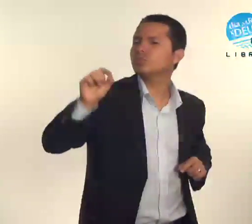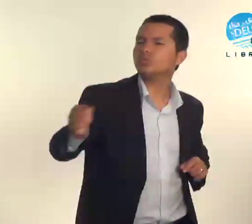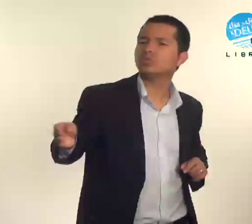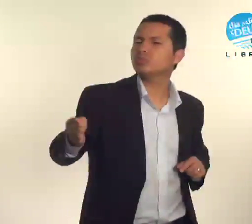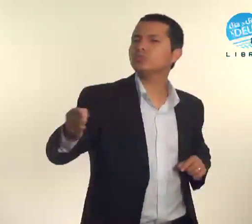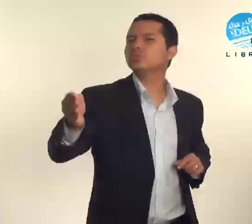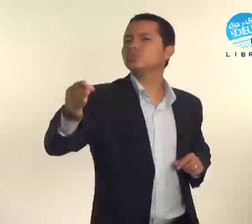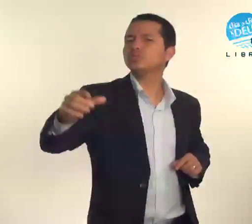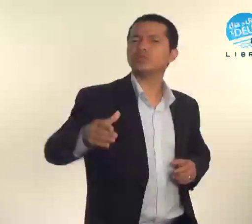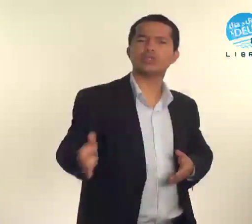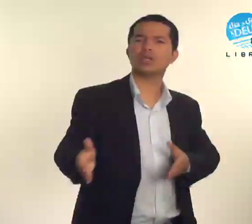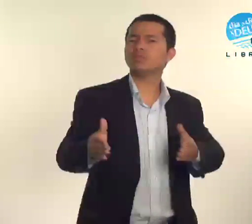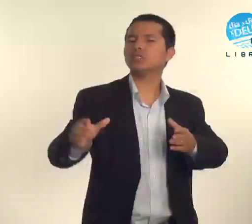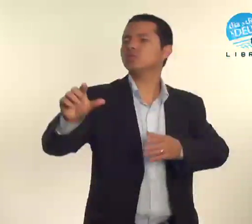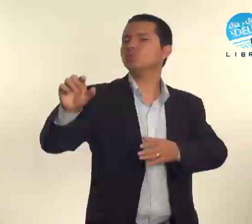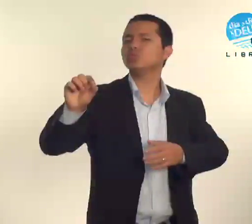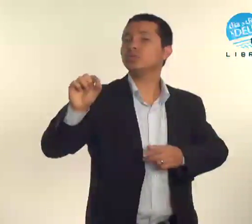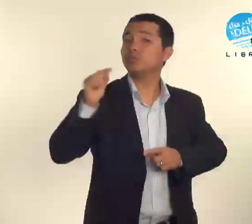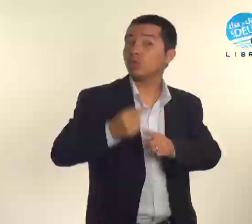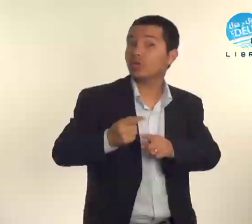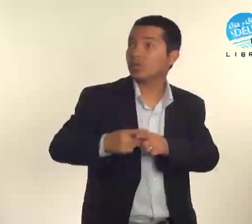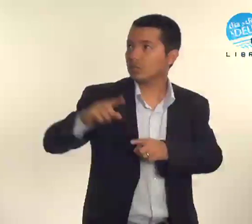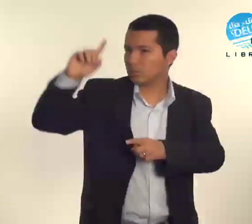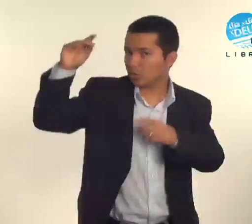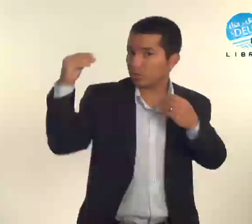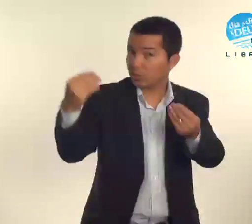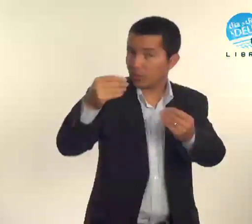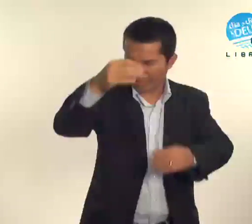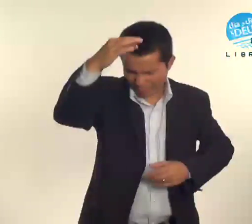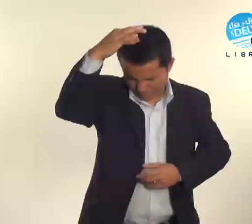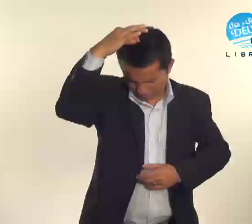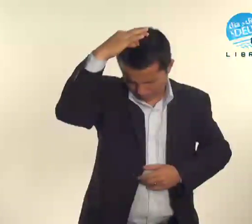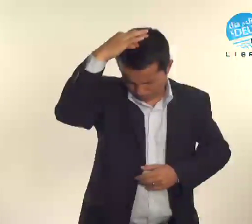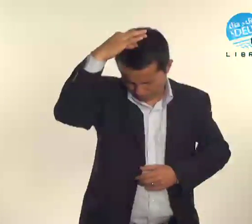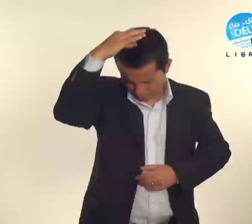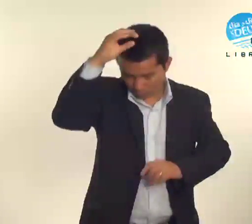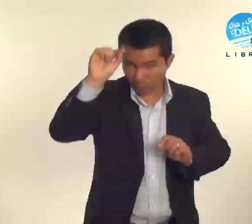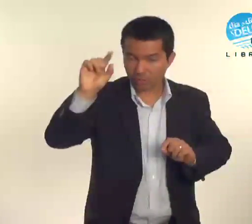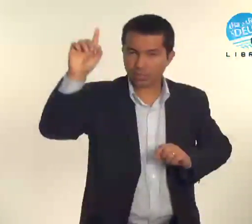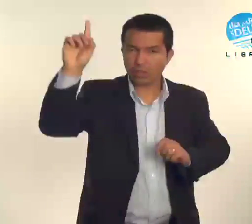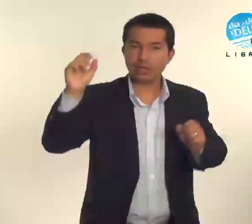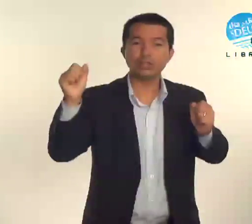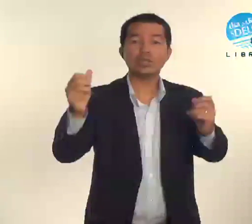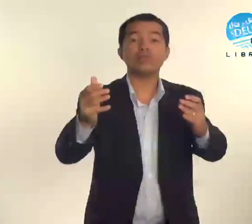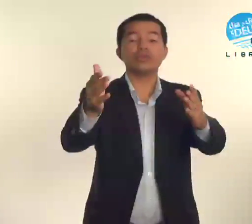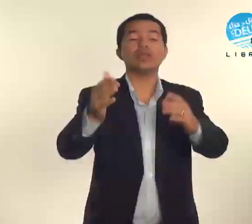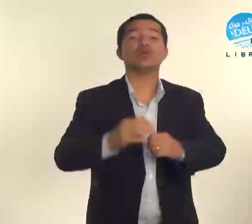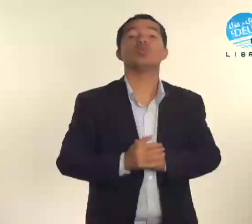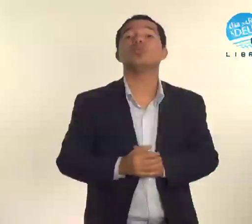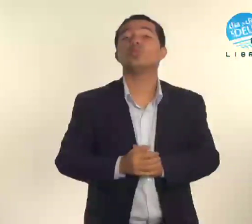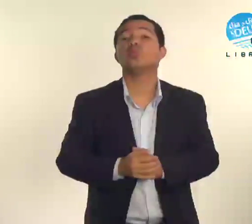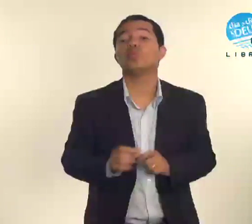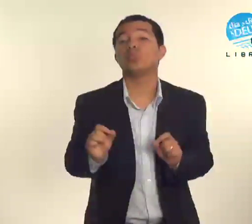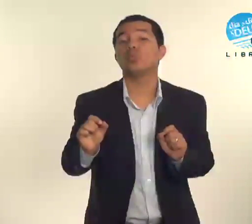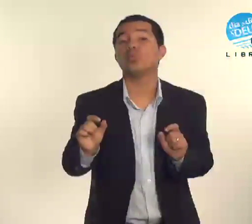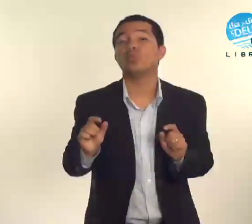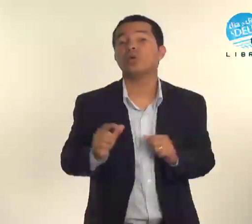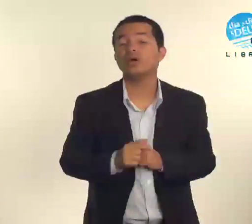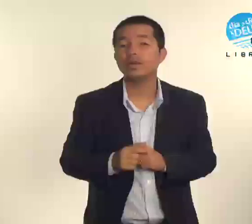escolheu o caminho da vida, porque quando Deus te colocou um espírito, Ele te deu a capacidade de